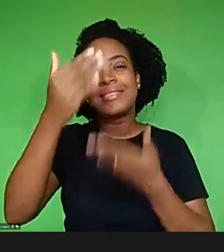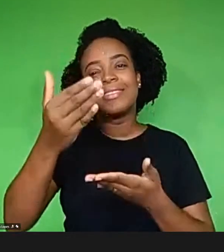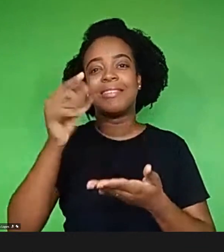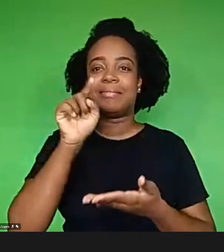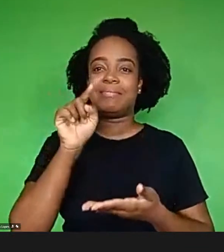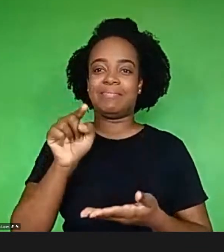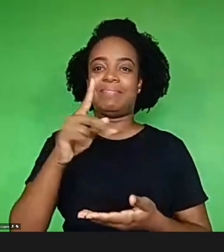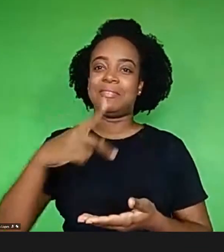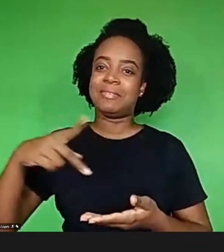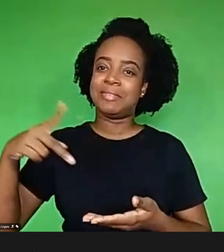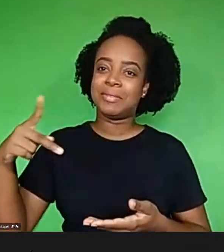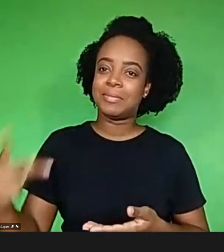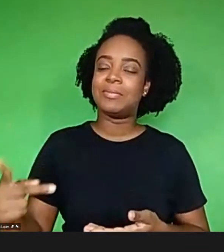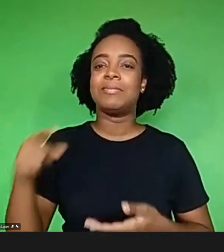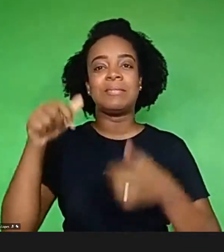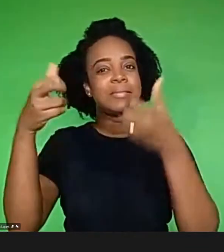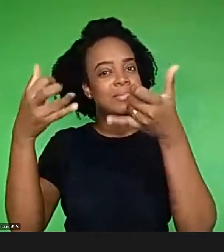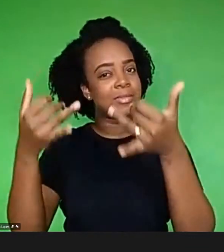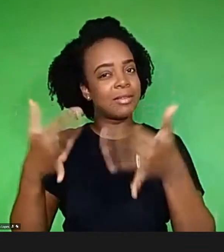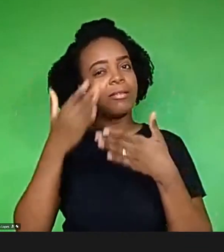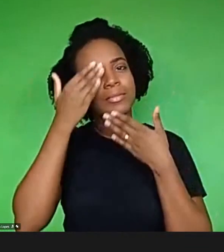Obrigado pela fala.